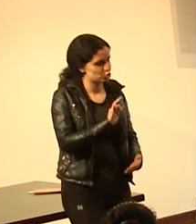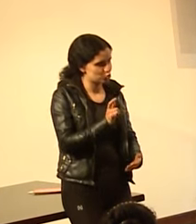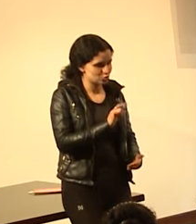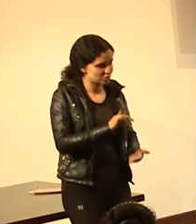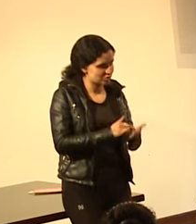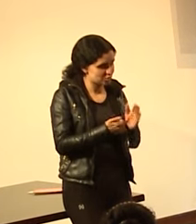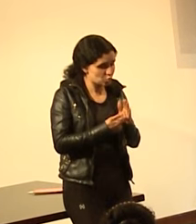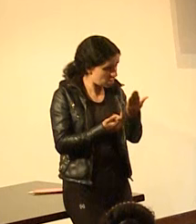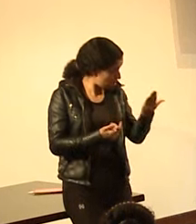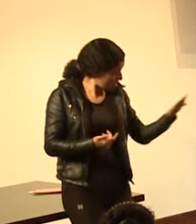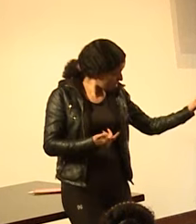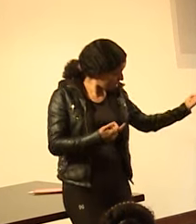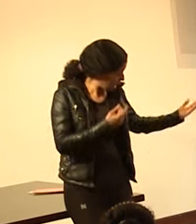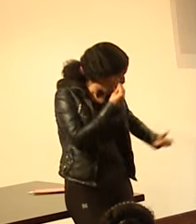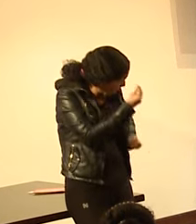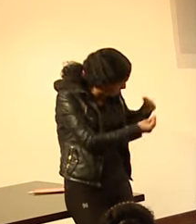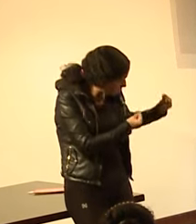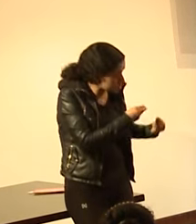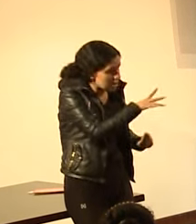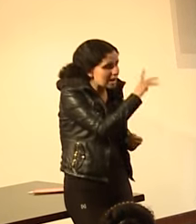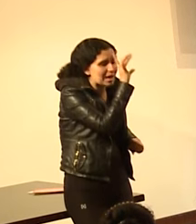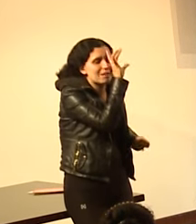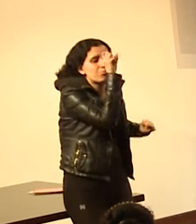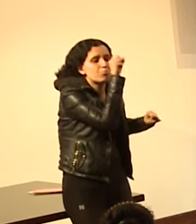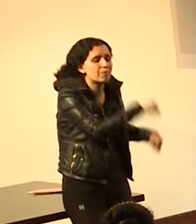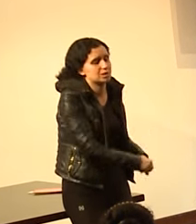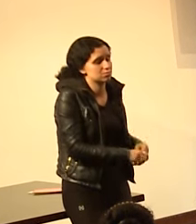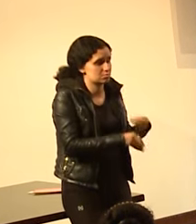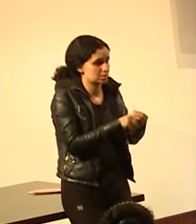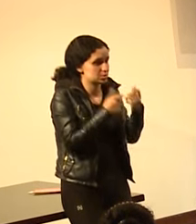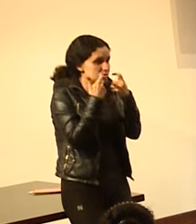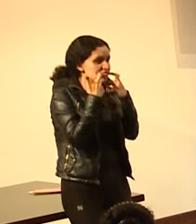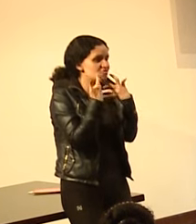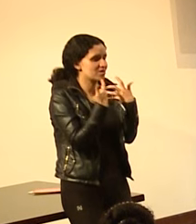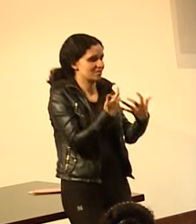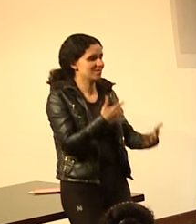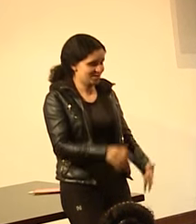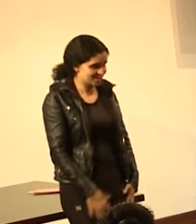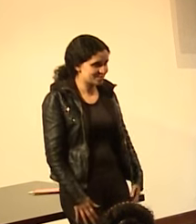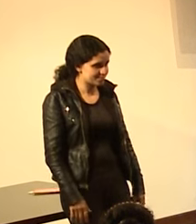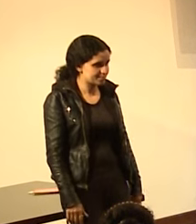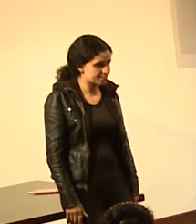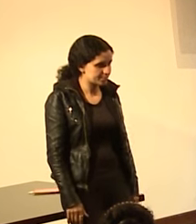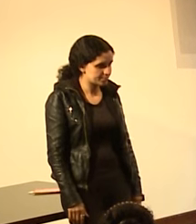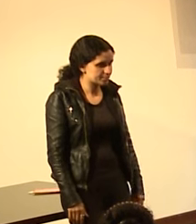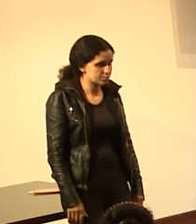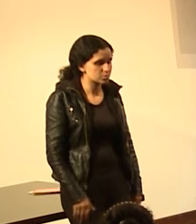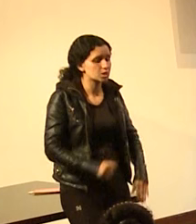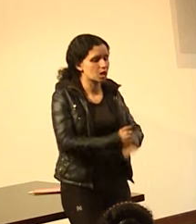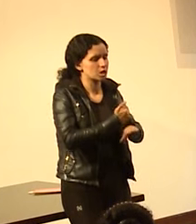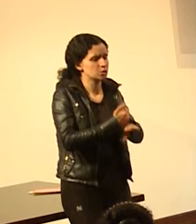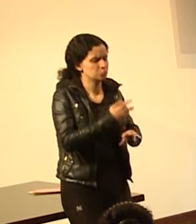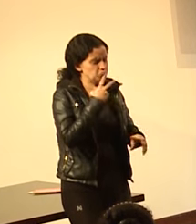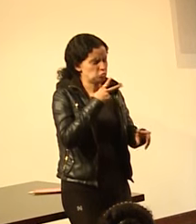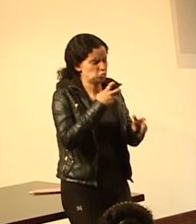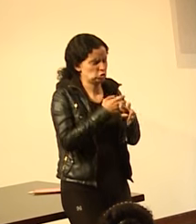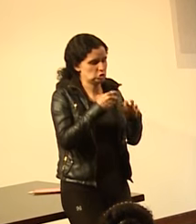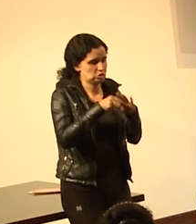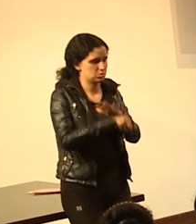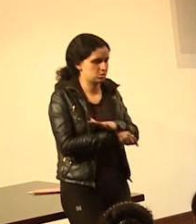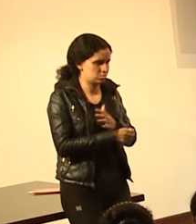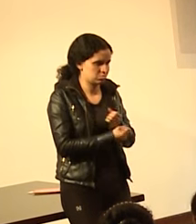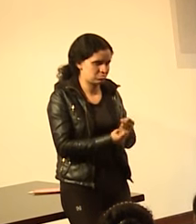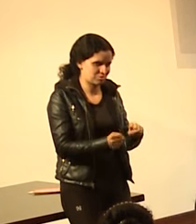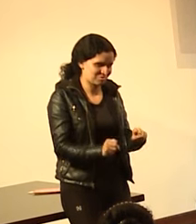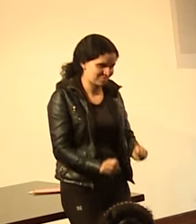simplemente que lo que vaya a hacer uno sepa que es capaz de hacerlo, ¿no? Y bueno, es igual, es una regla como profesor, uno no puede poner una tarea que el alumno no está en capacidad de hacer, ¿no? Eso es un error pedagógico.